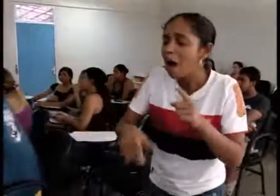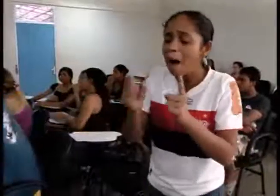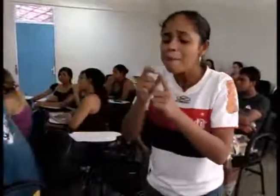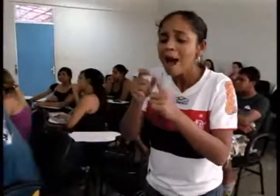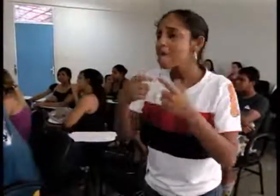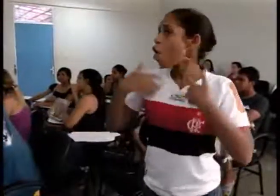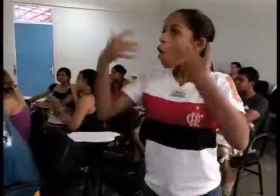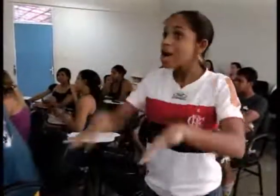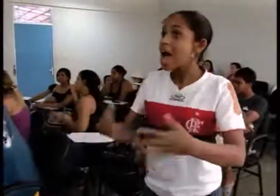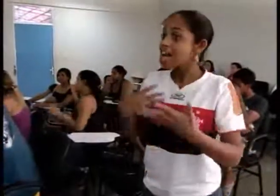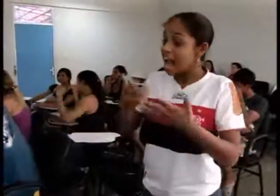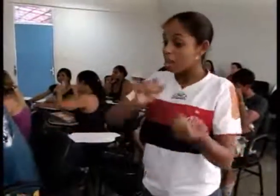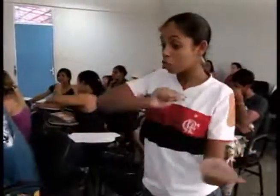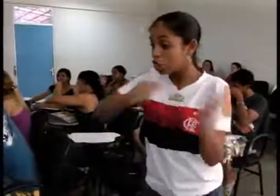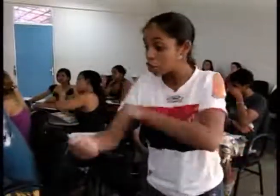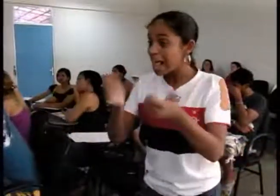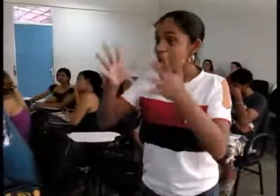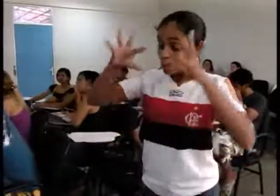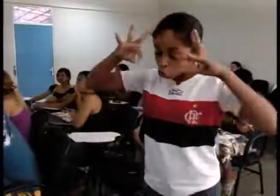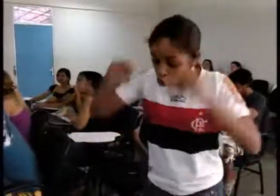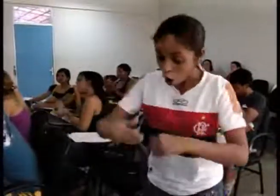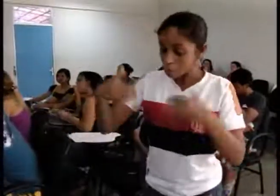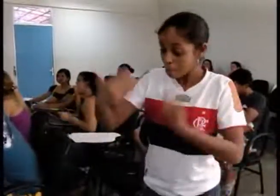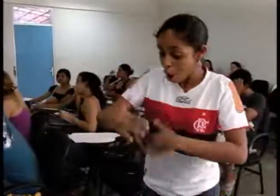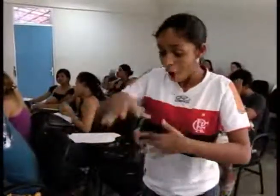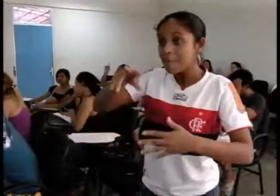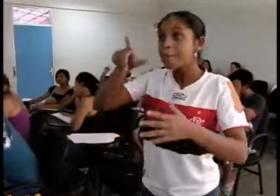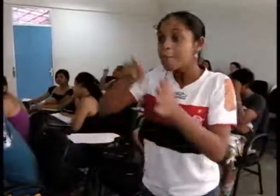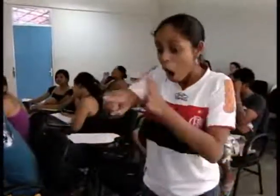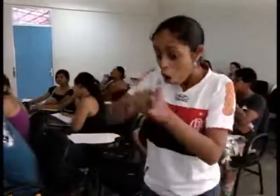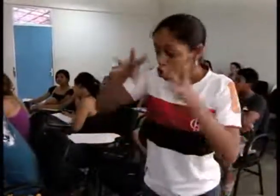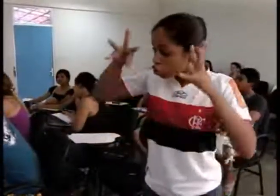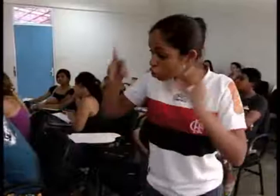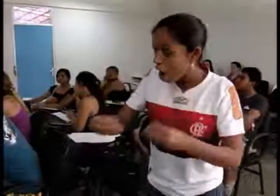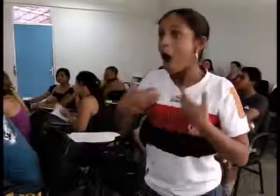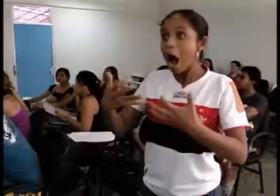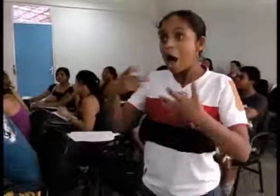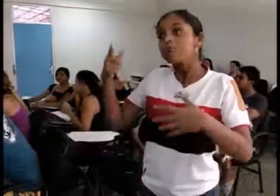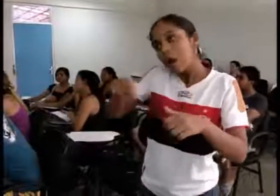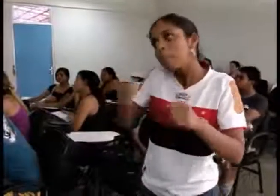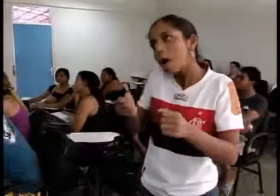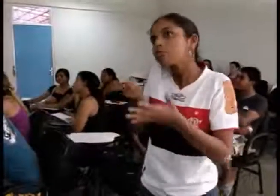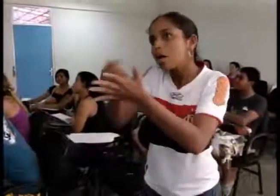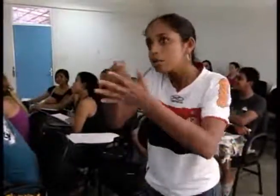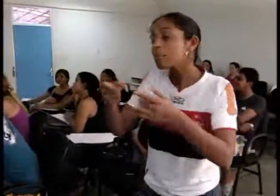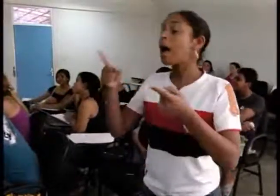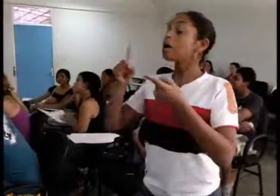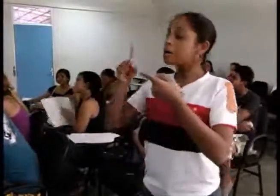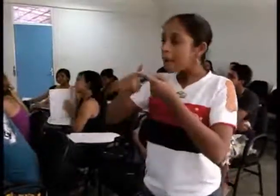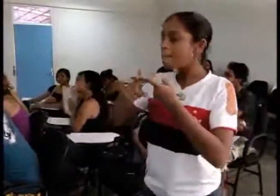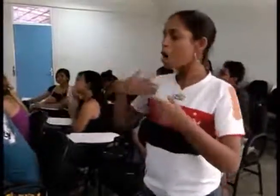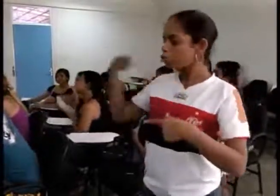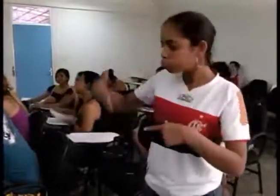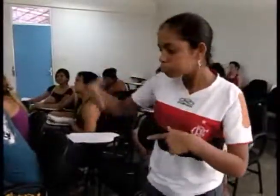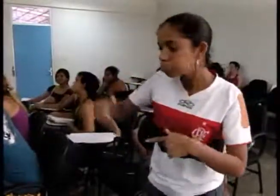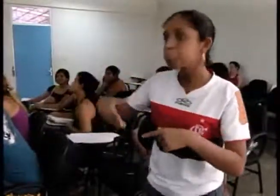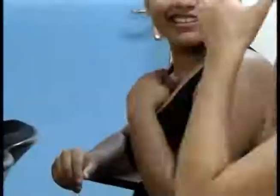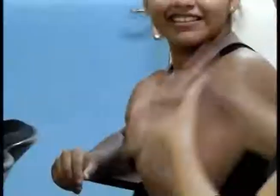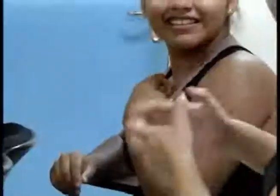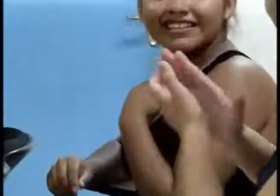era apenas falar palavra, traduzir palavras isoladas, porque o que eu necessito é que toda a prova seja traduzida para a língua de sinais.